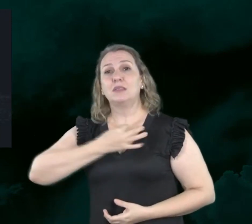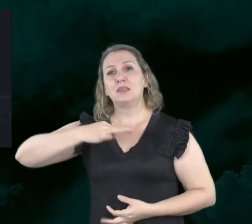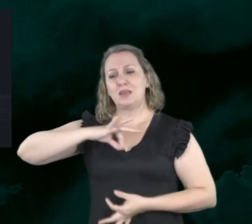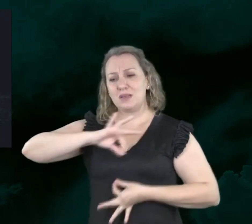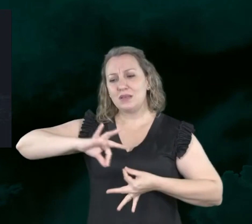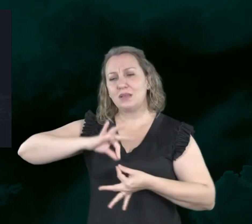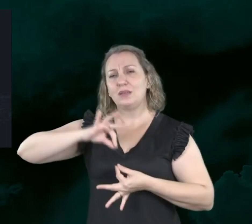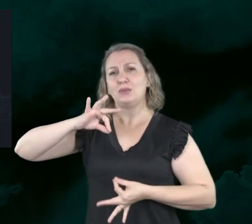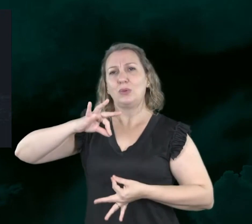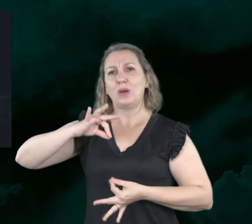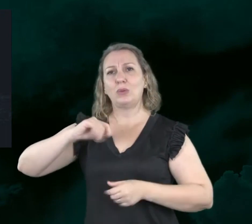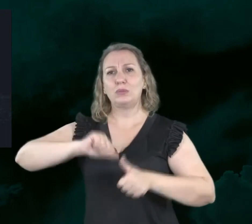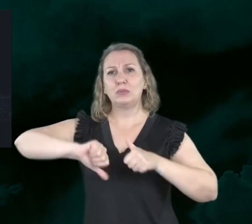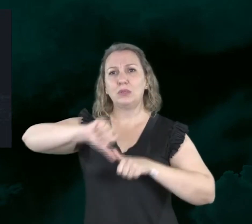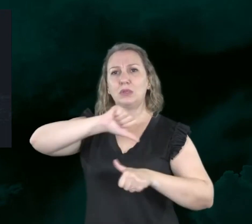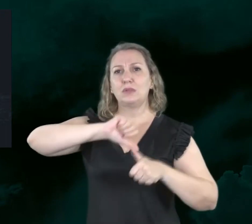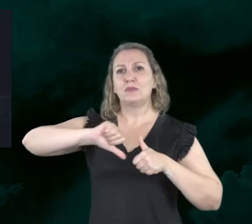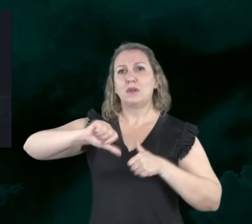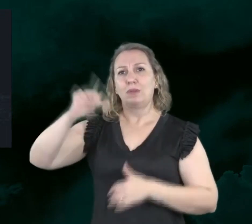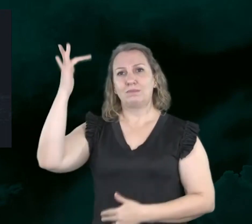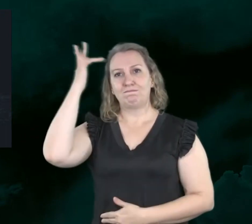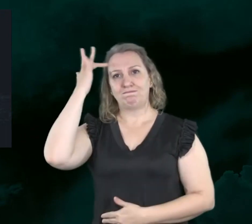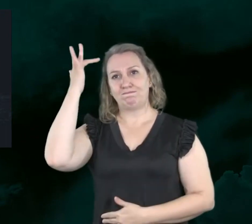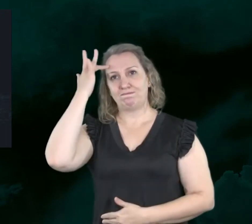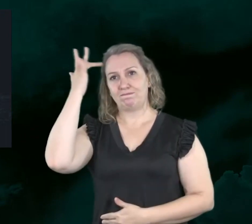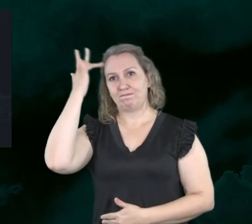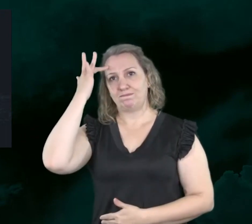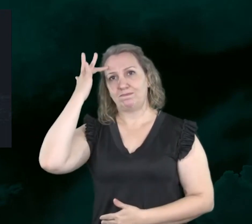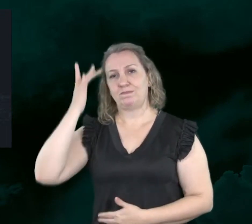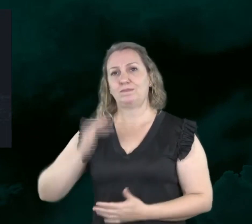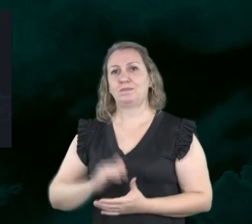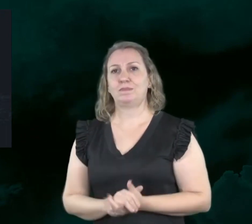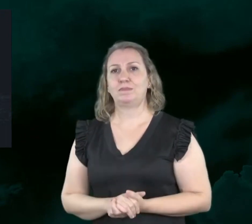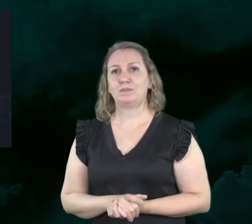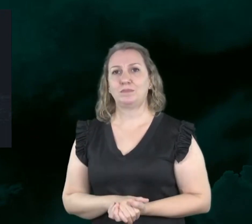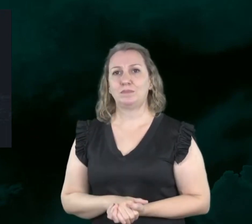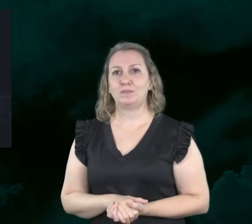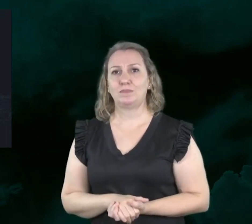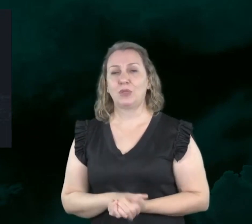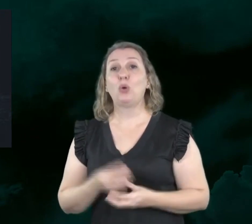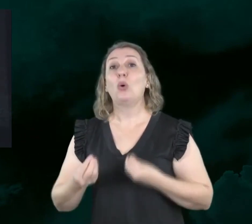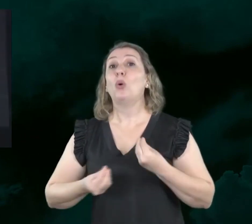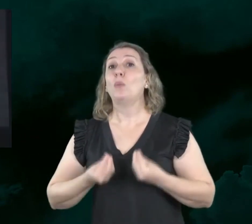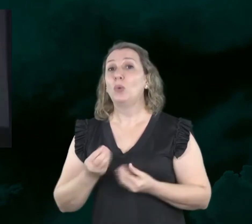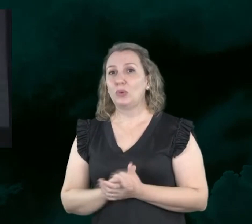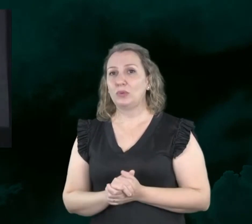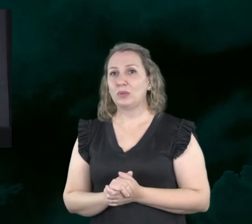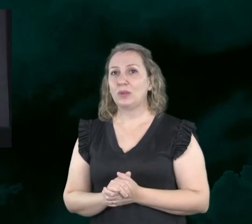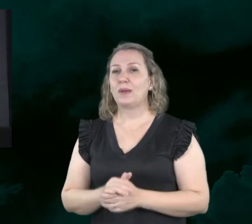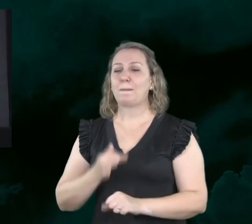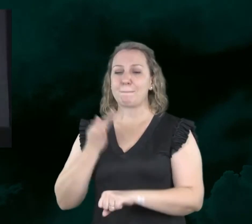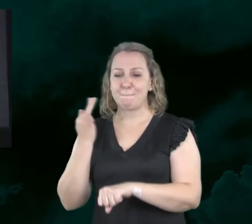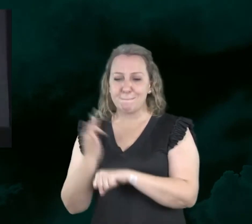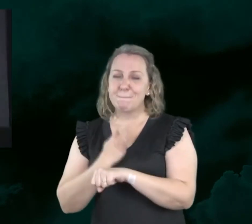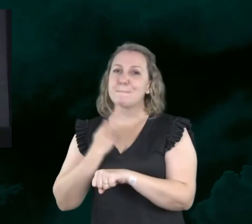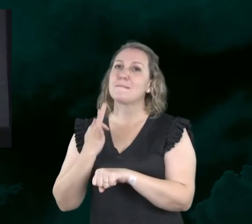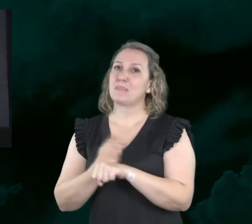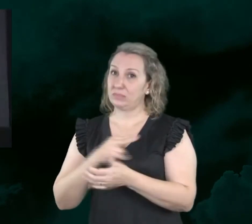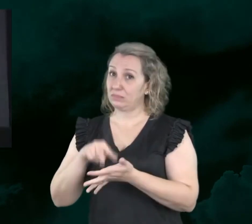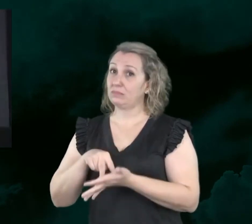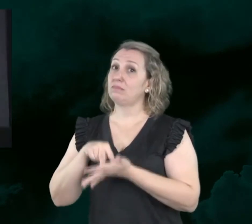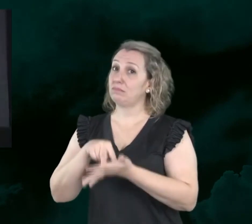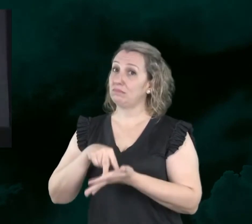pela perseverança. E a perseverança é que marca essa passagem. Tá? Bom, aí vai lá para o